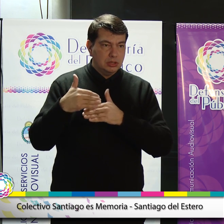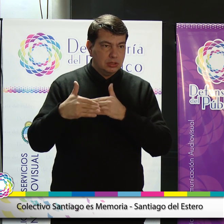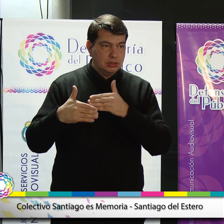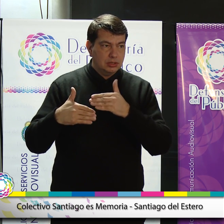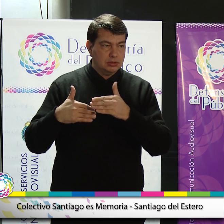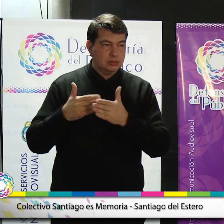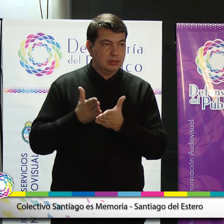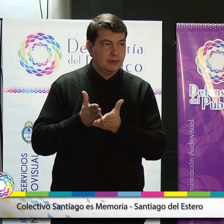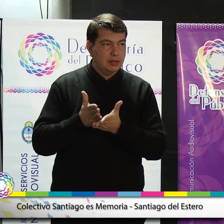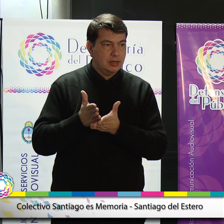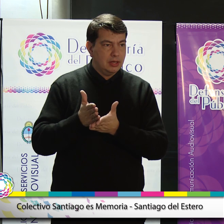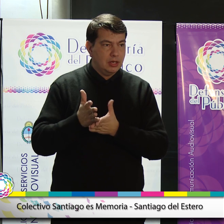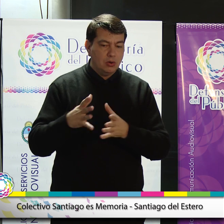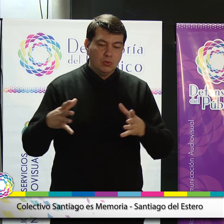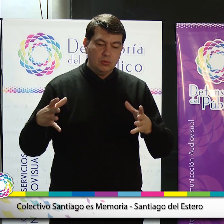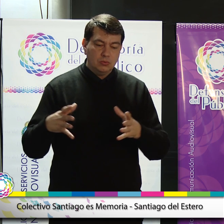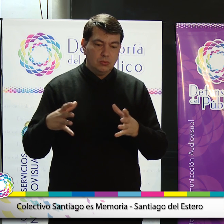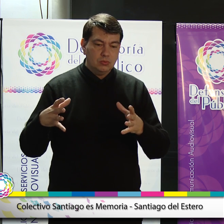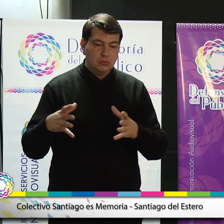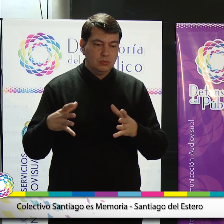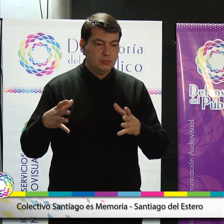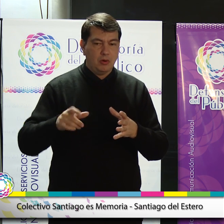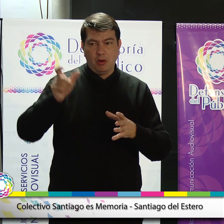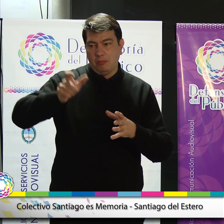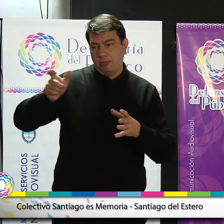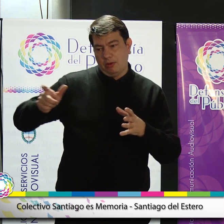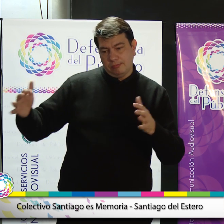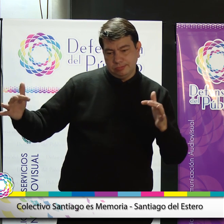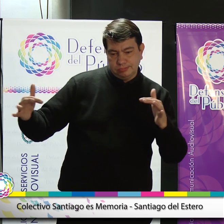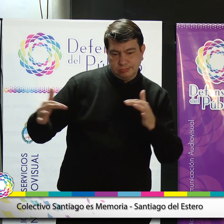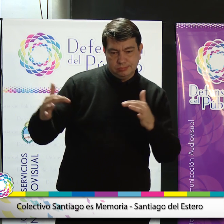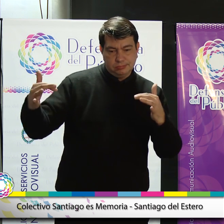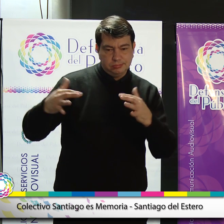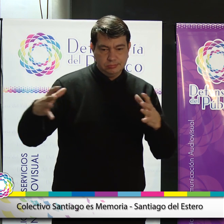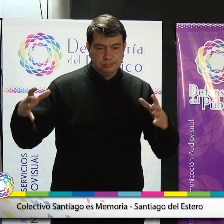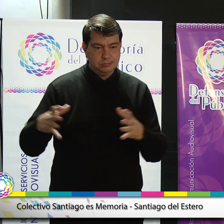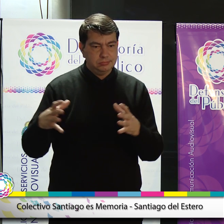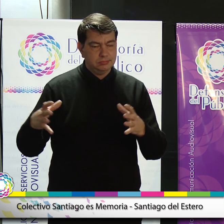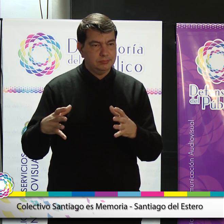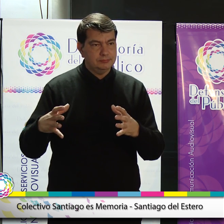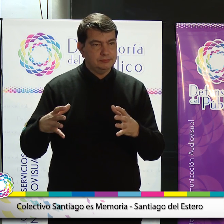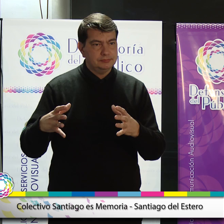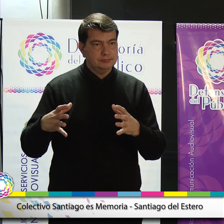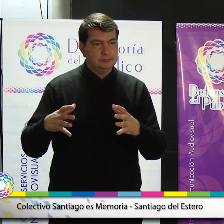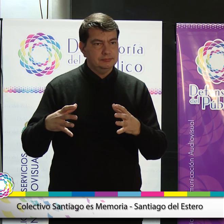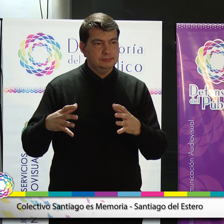e integrando un espacio que está además este